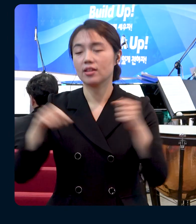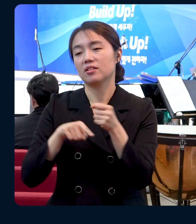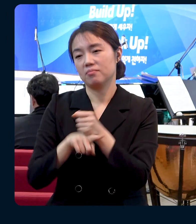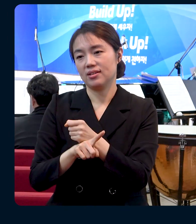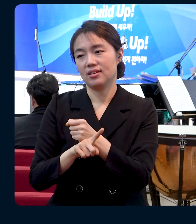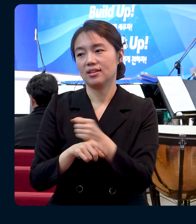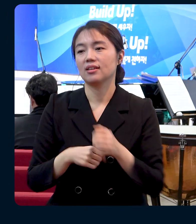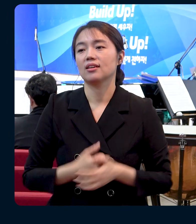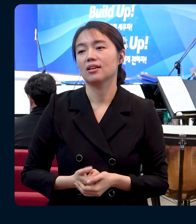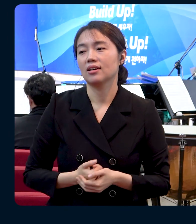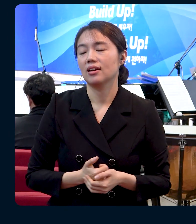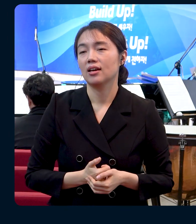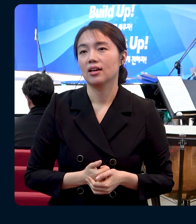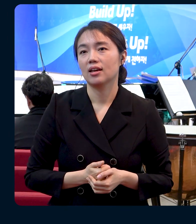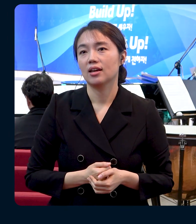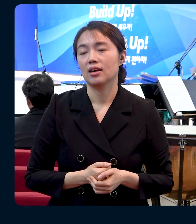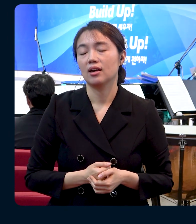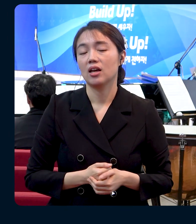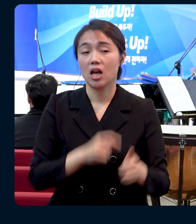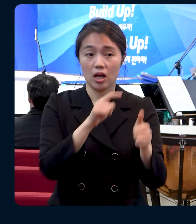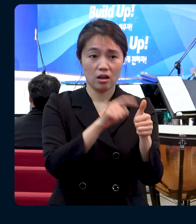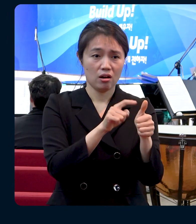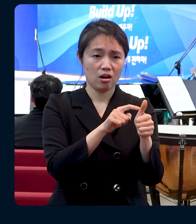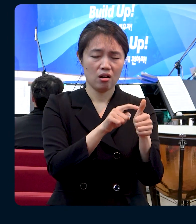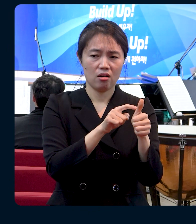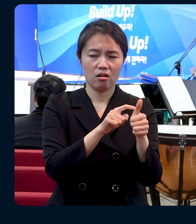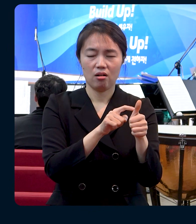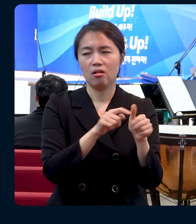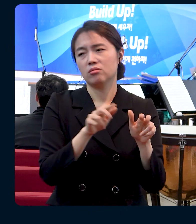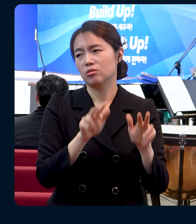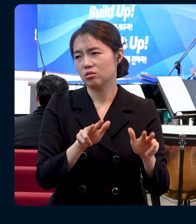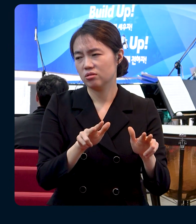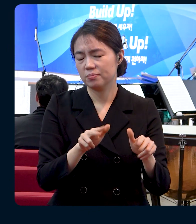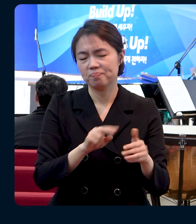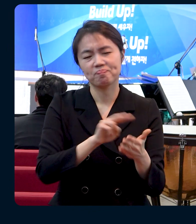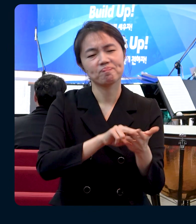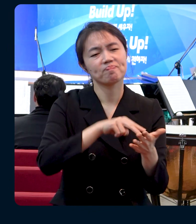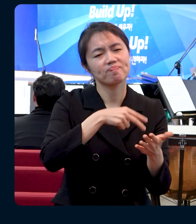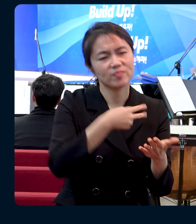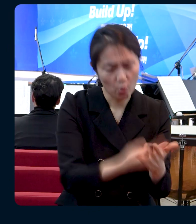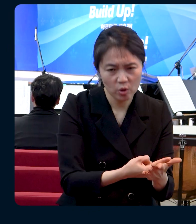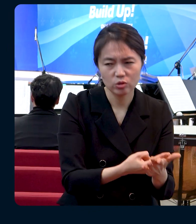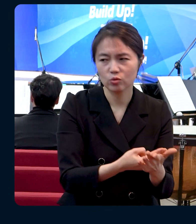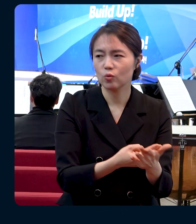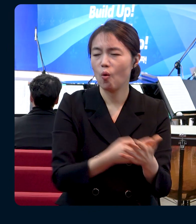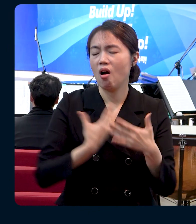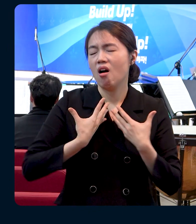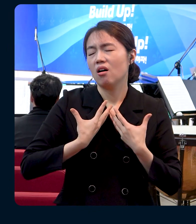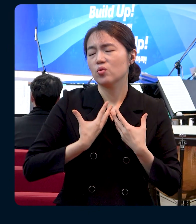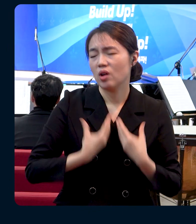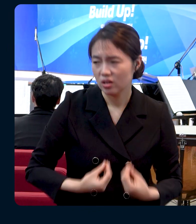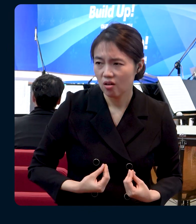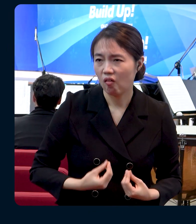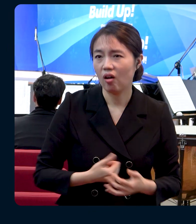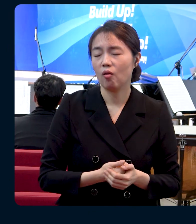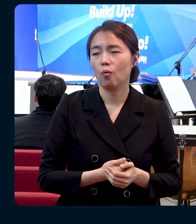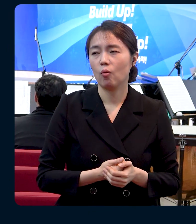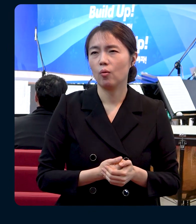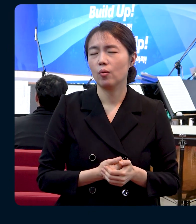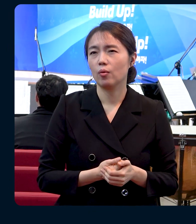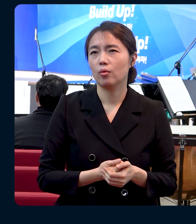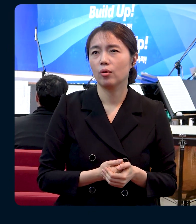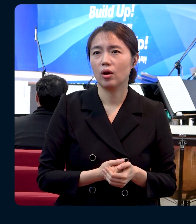번성하다, 이런 이야기예요. 무슨 얘기냐? 그렇습니다. 비록 그가 넘어질 수도 있고, 비록